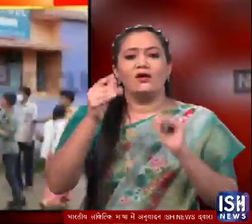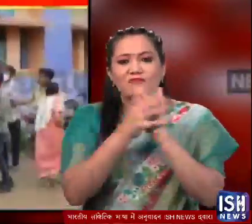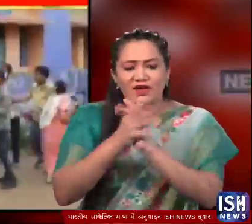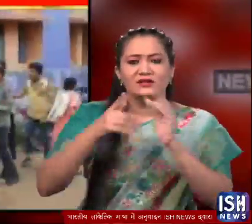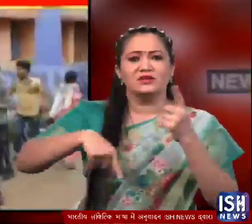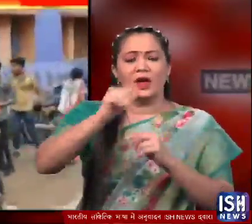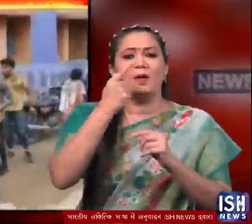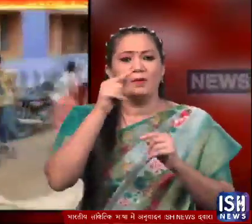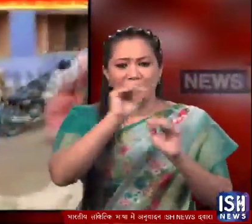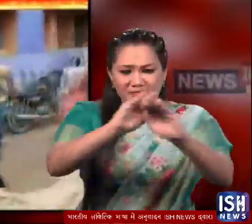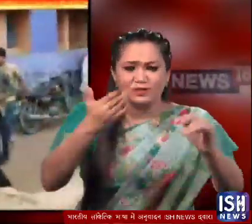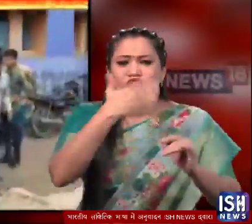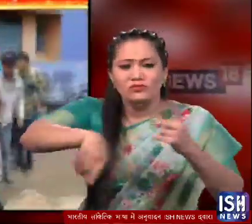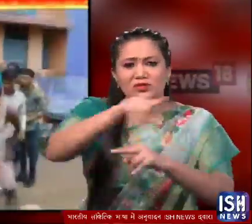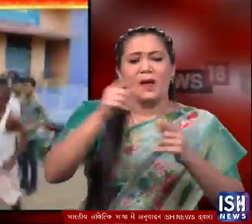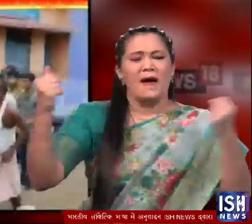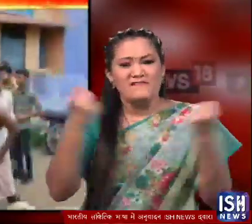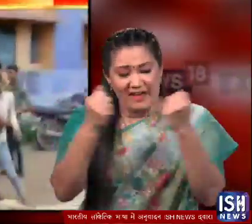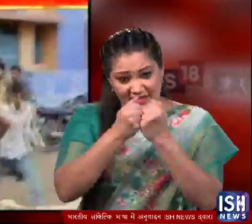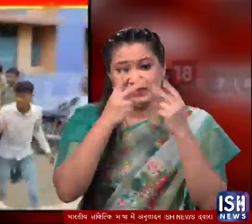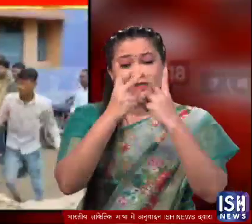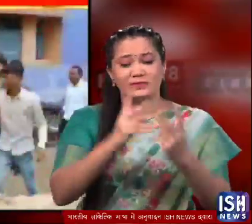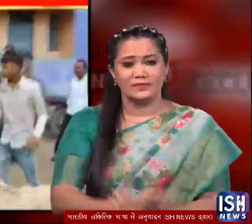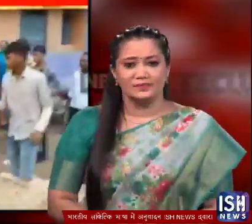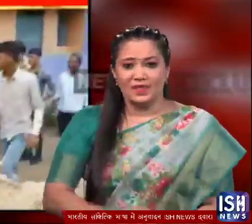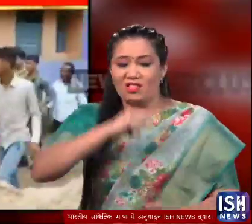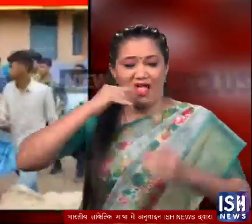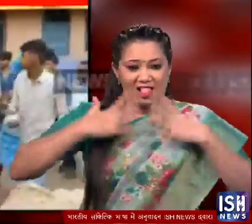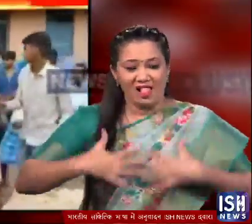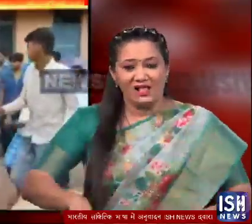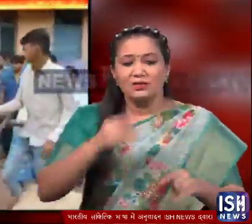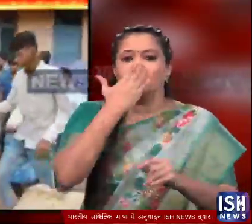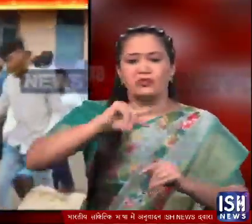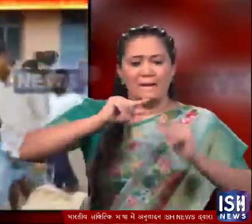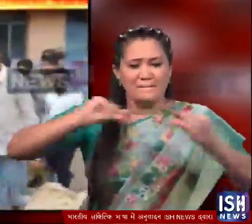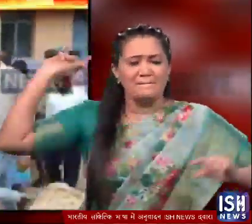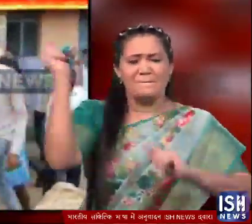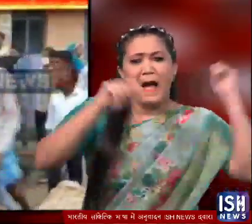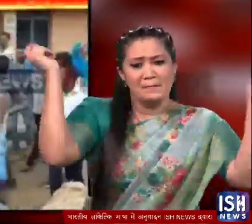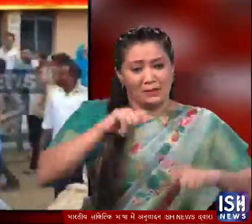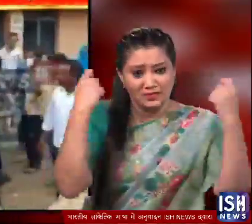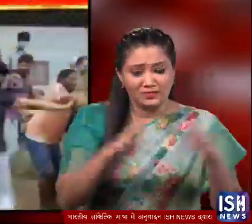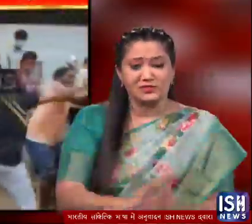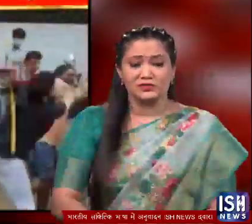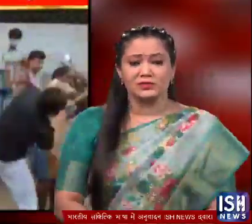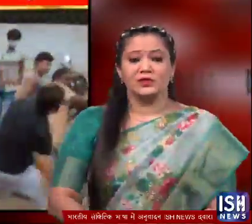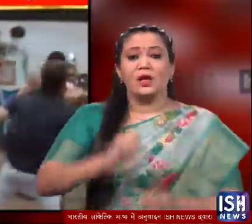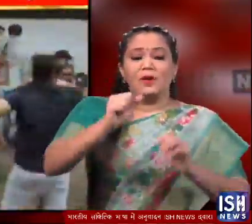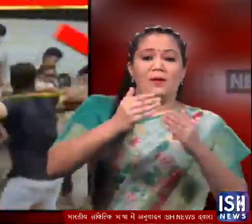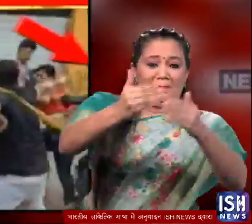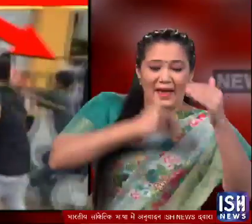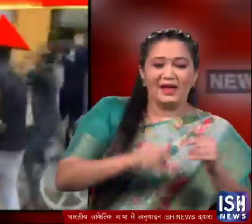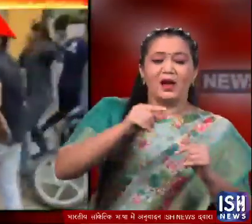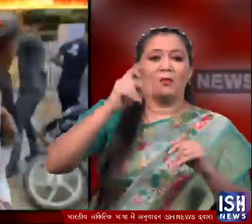साथी बच्चों और उनके अभिभावकों के साथ मारपीट करते नजर आए। लाल शर्ट पहने छात्र पर छड़ी से ताबड़तोड़ वार किए गए, जबकि उसके